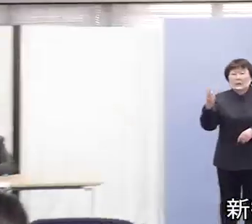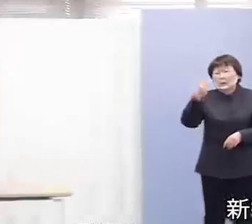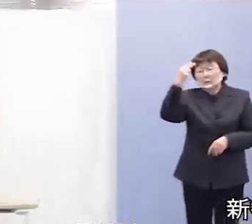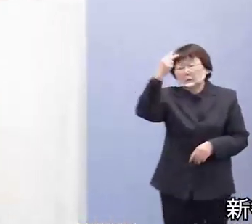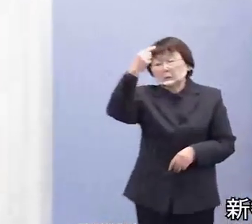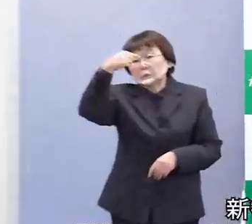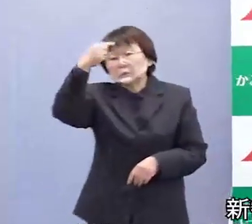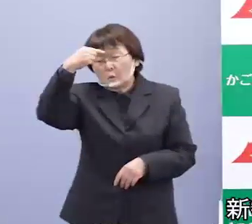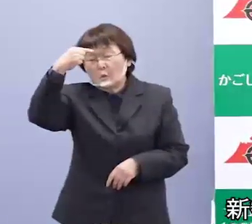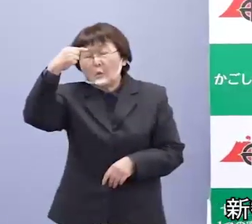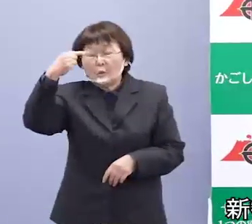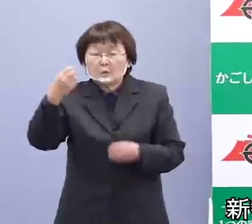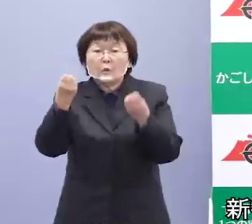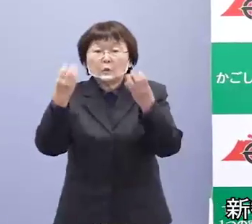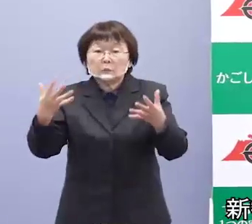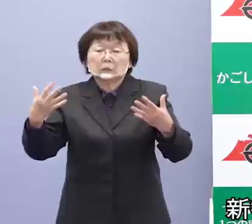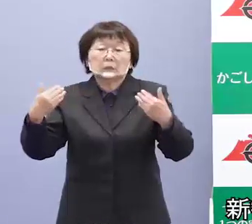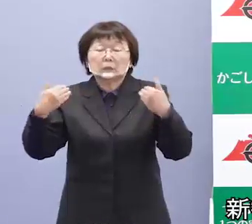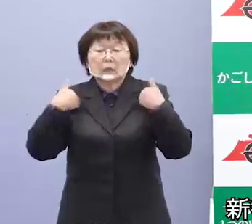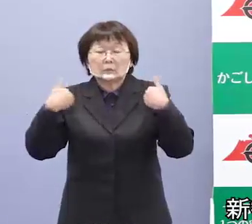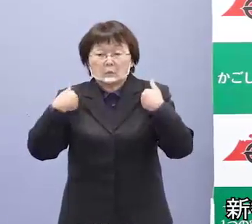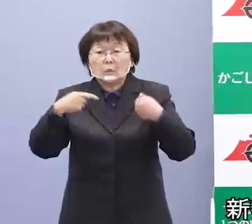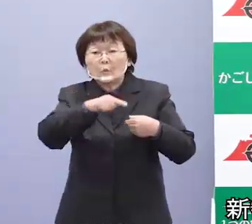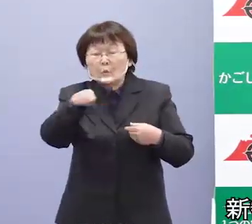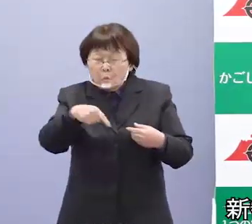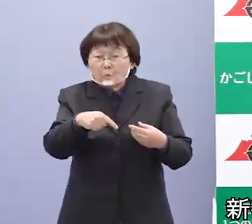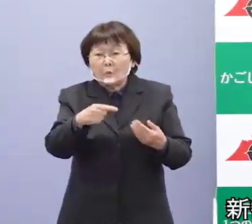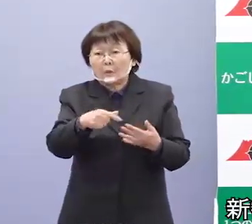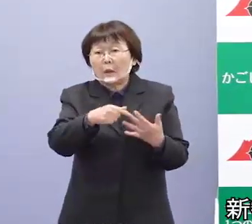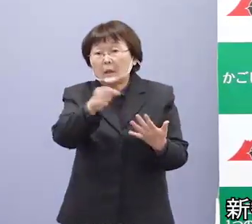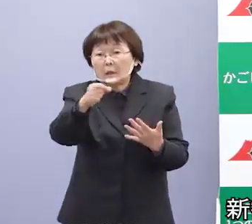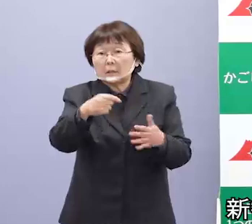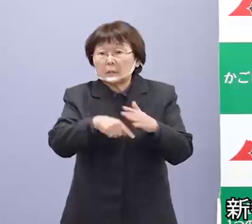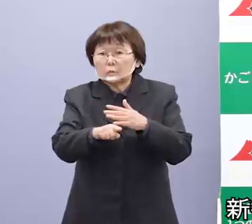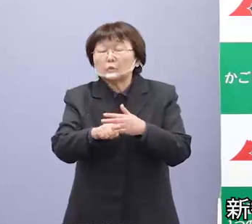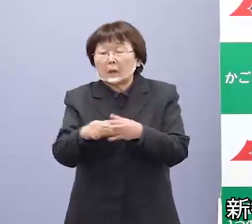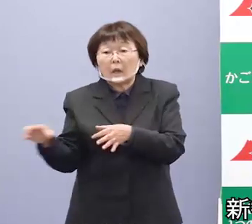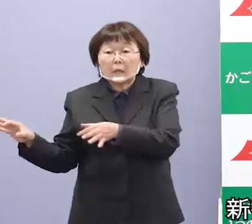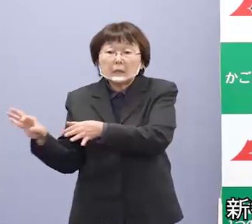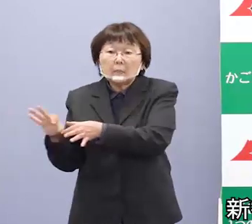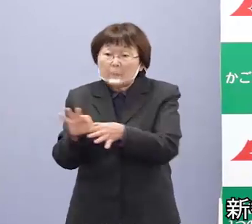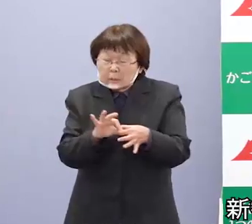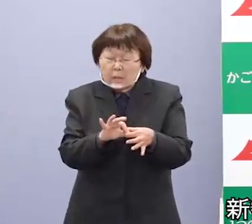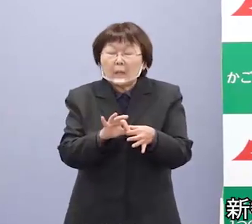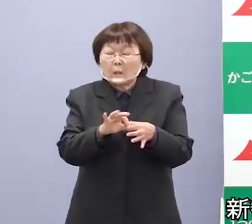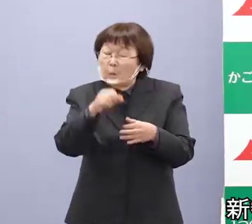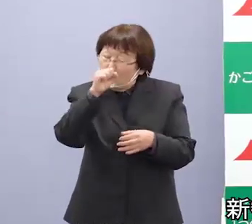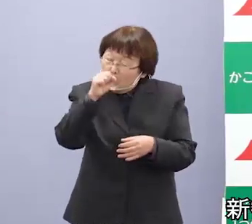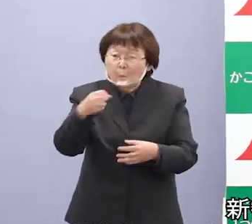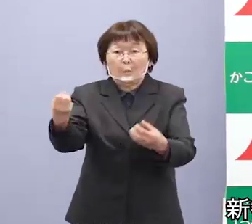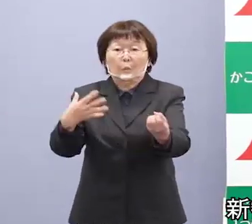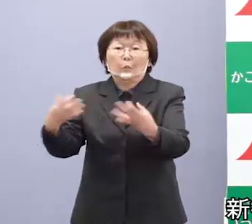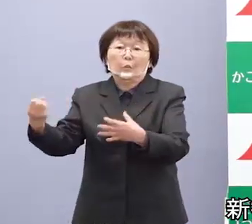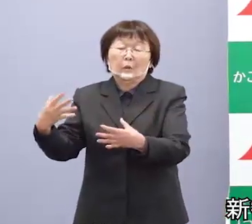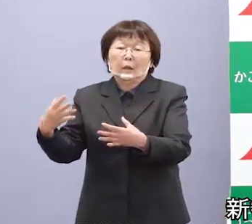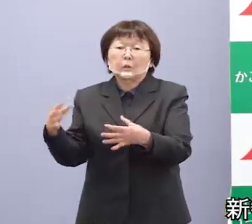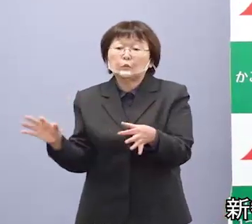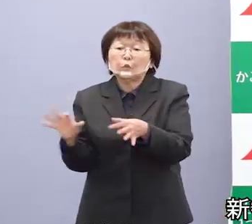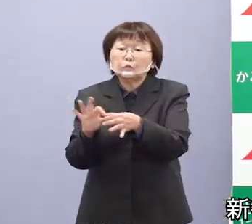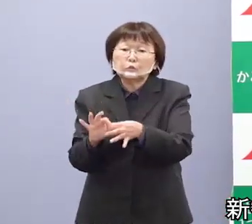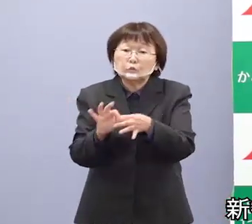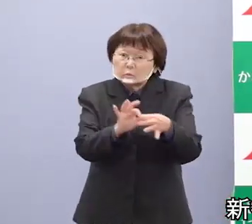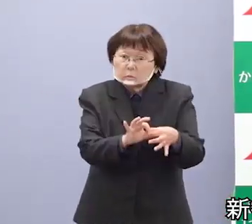操部の方々に引き続きご出演いただいた理由としましては、これまでご出演いただいた動画が非常に好評であるということ、その続編とし